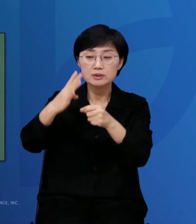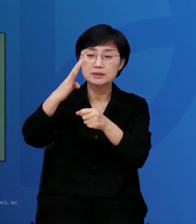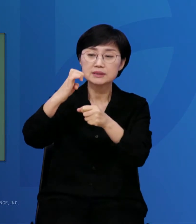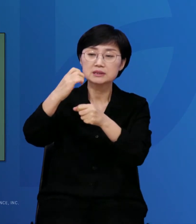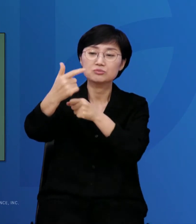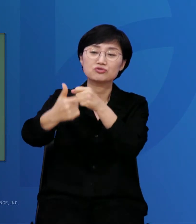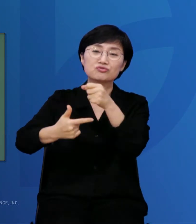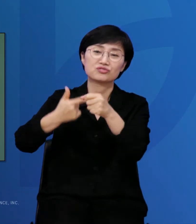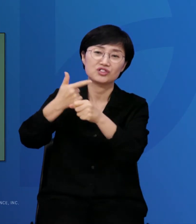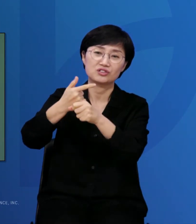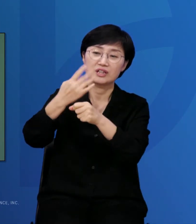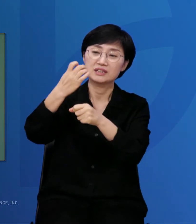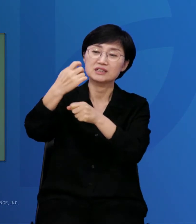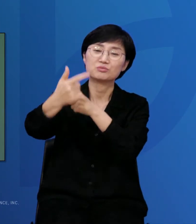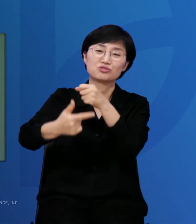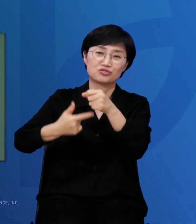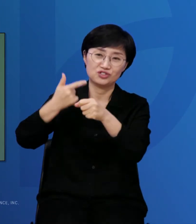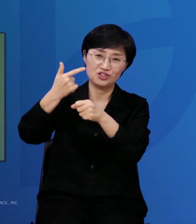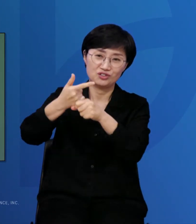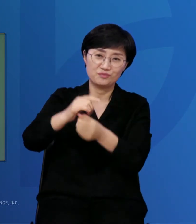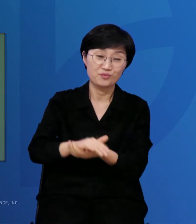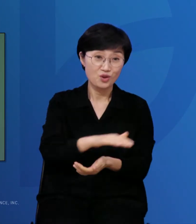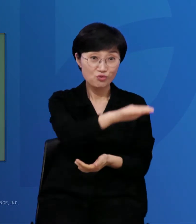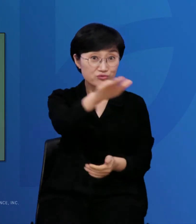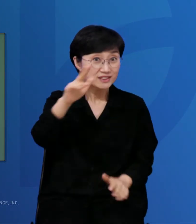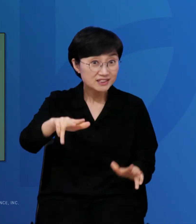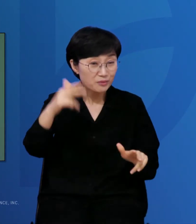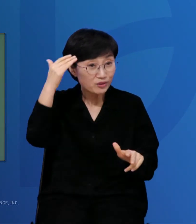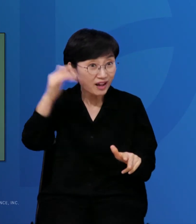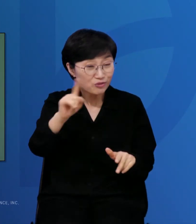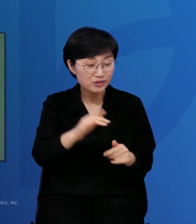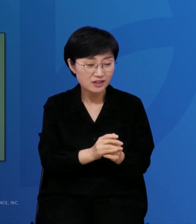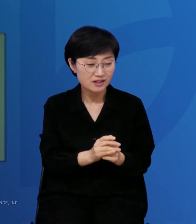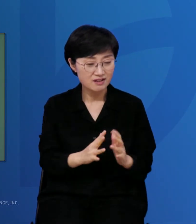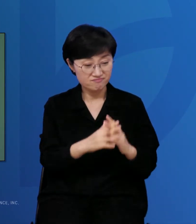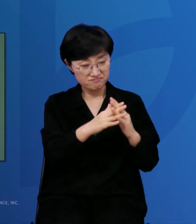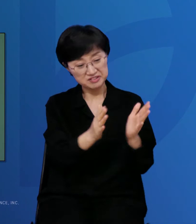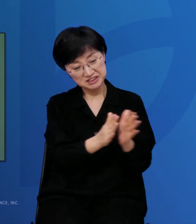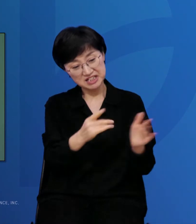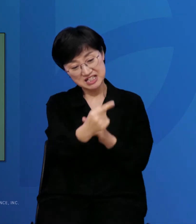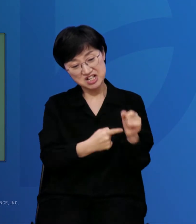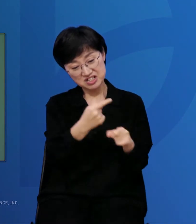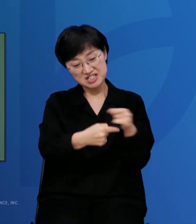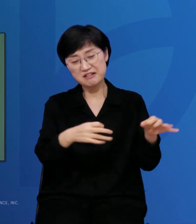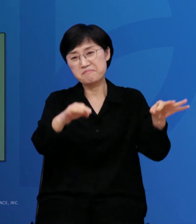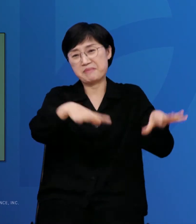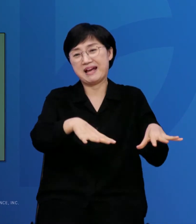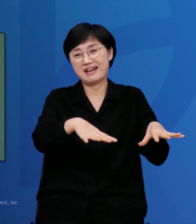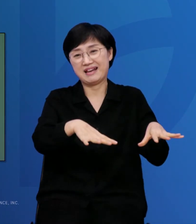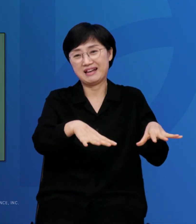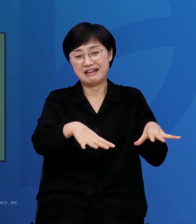看历史记录，花了46年之久才建造成。 우리는 뭐 건축하면 뭐 지금 뭐 1년 내리 2년 하자. 46년.